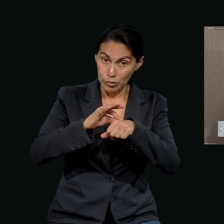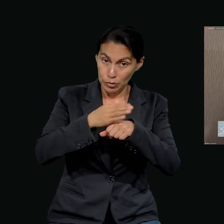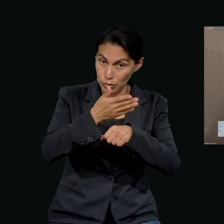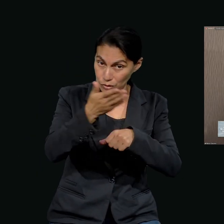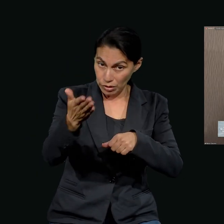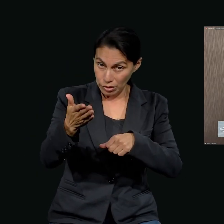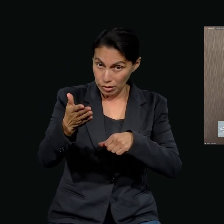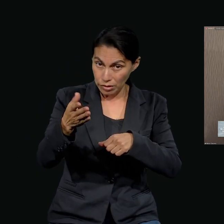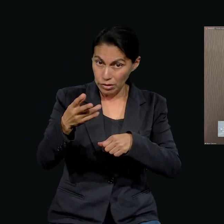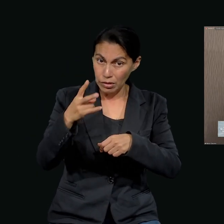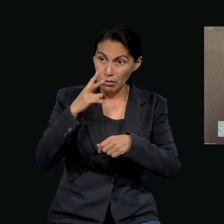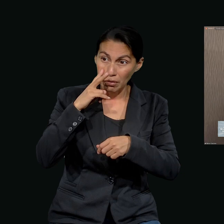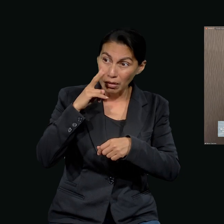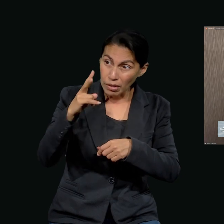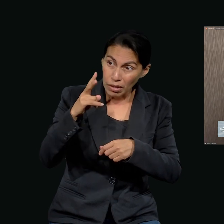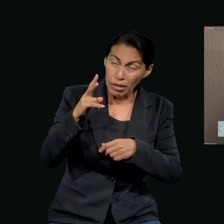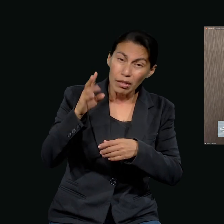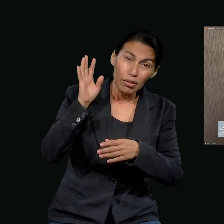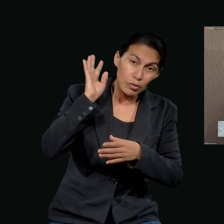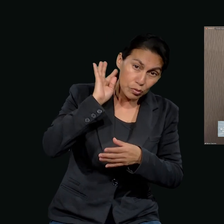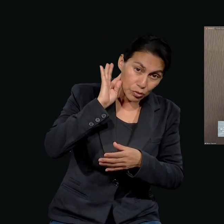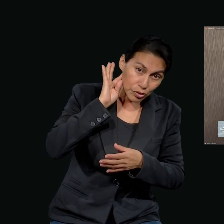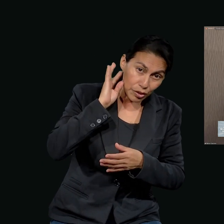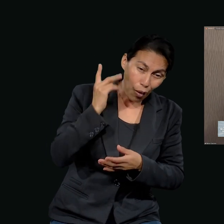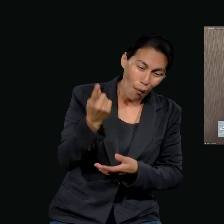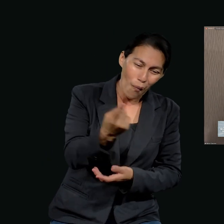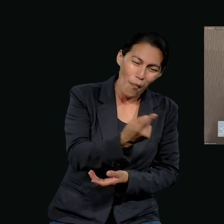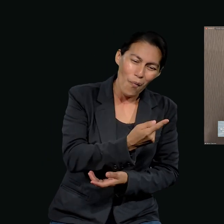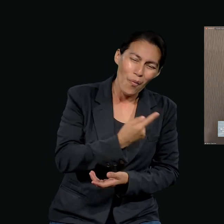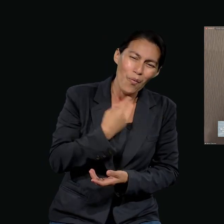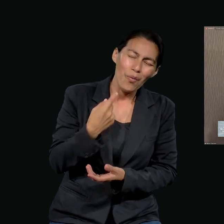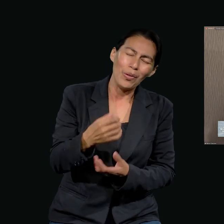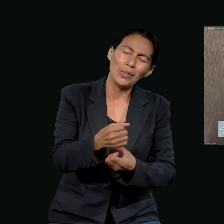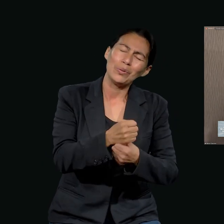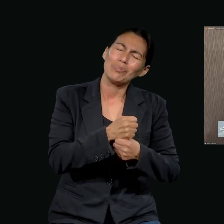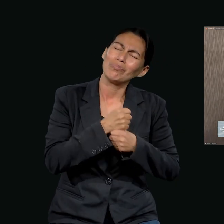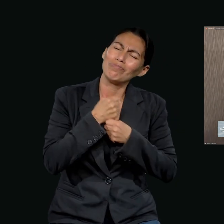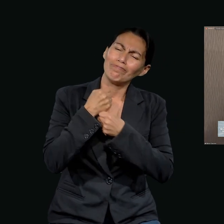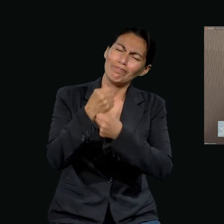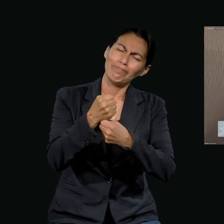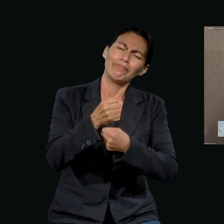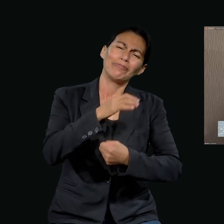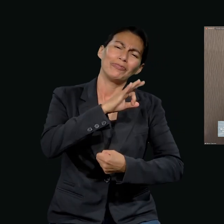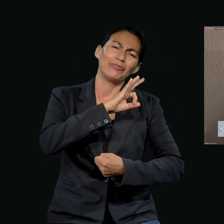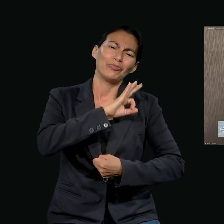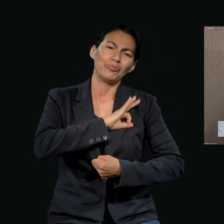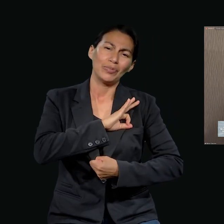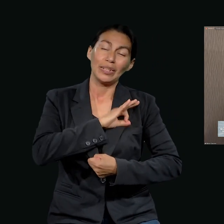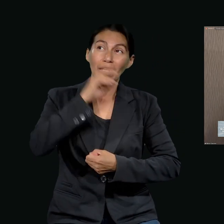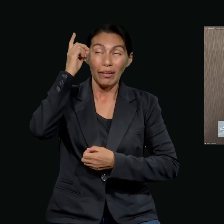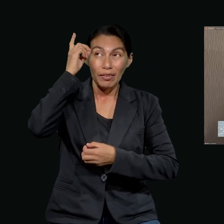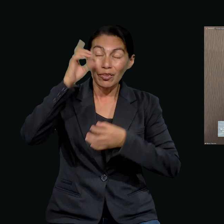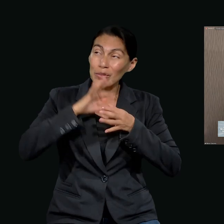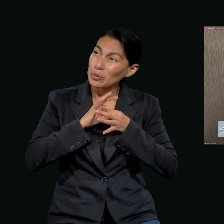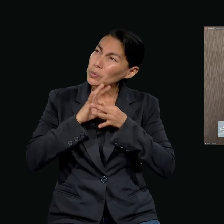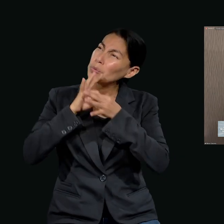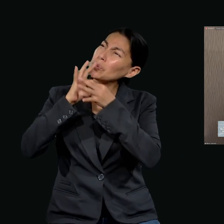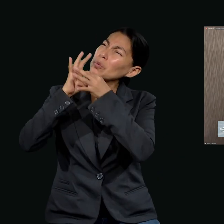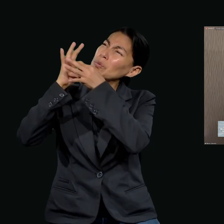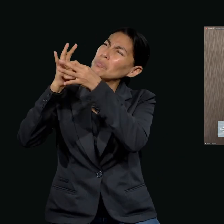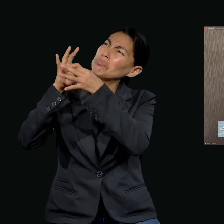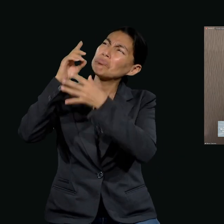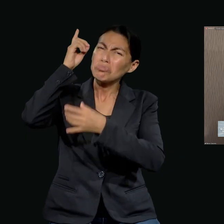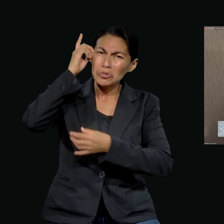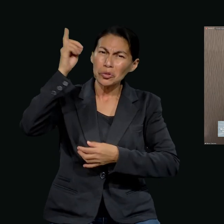de Dios, usted y yo podamos fortalecer nuestra fe